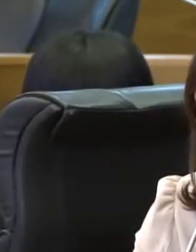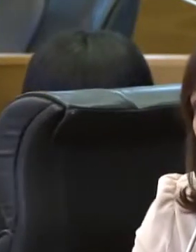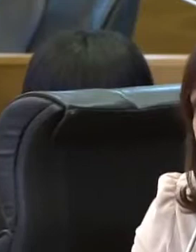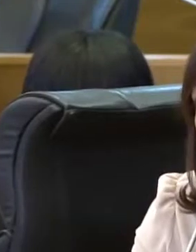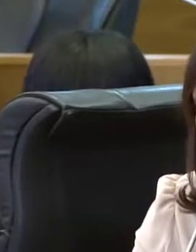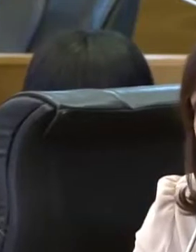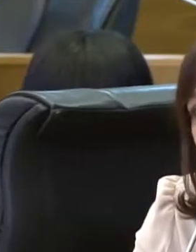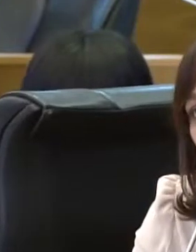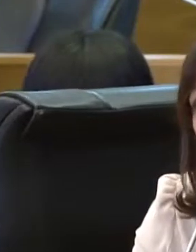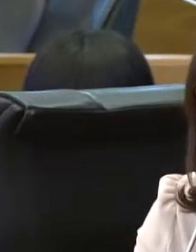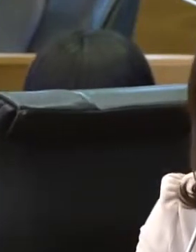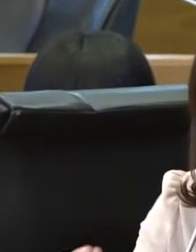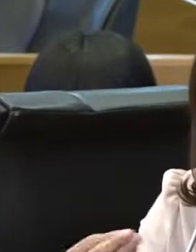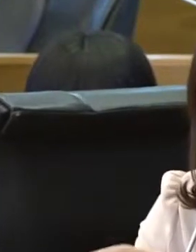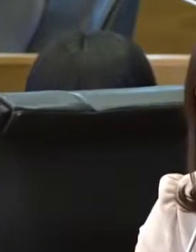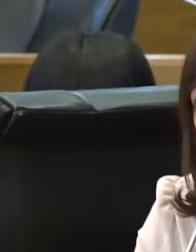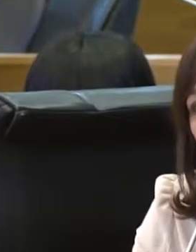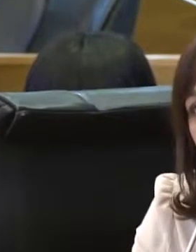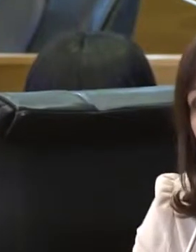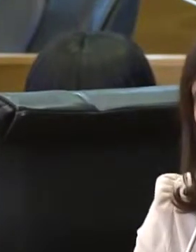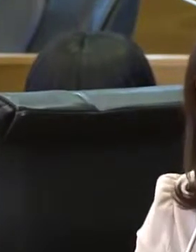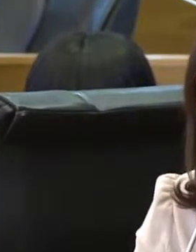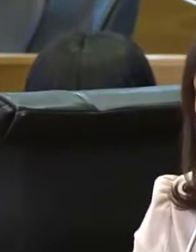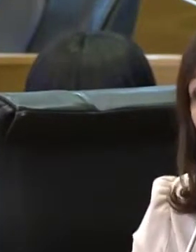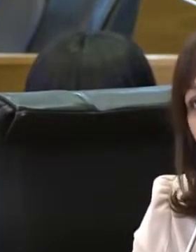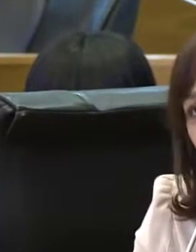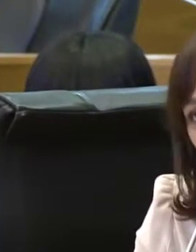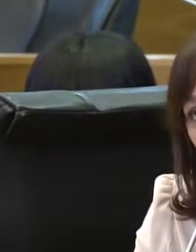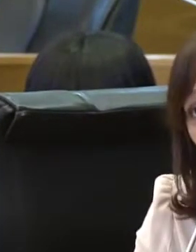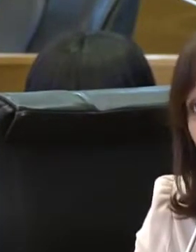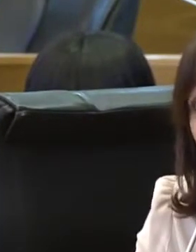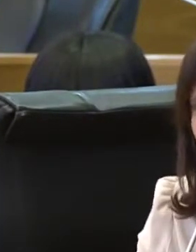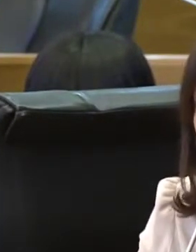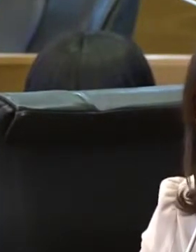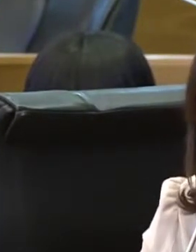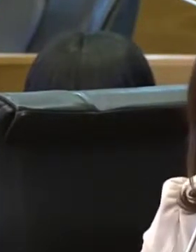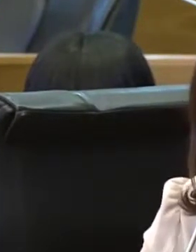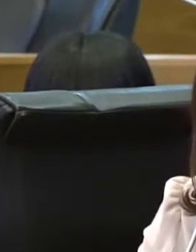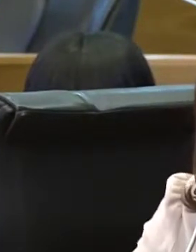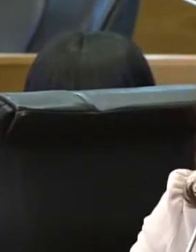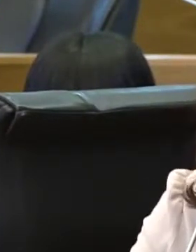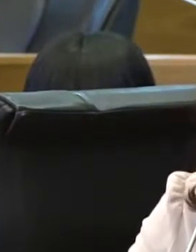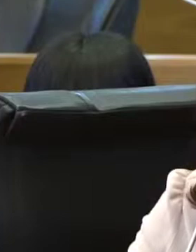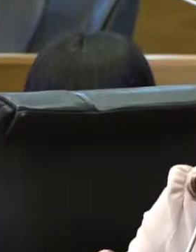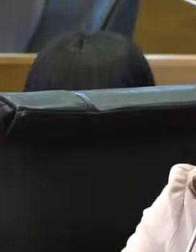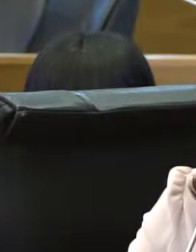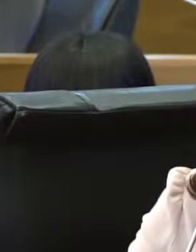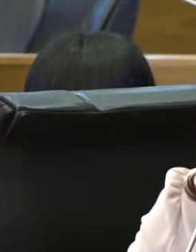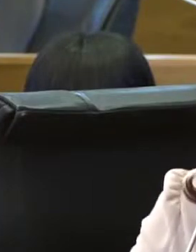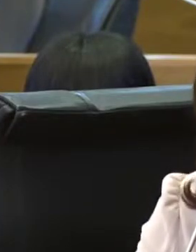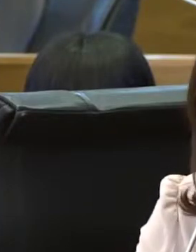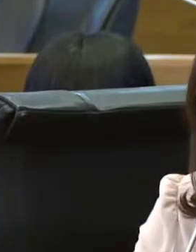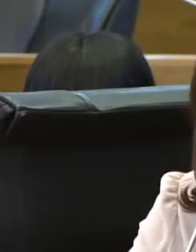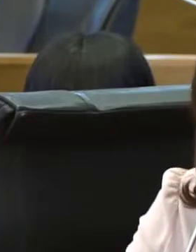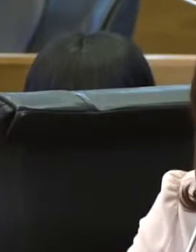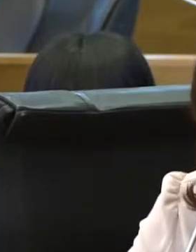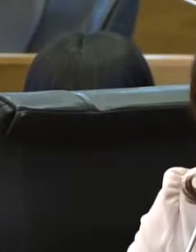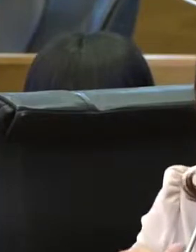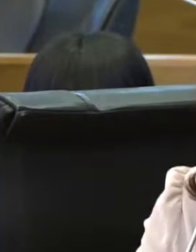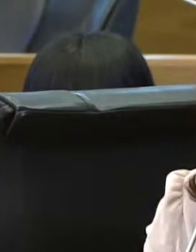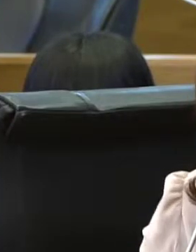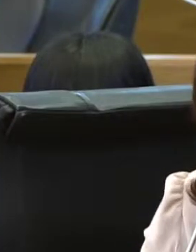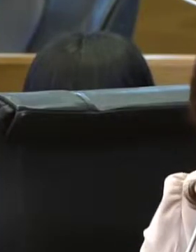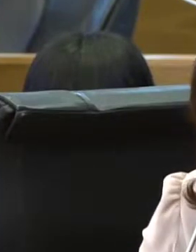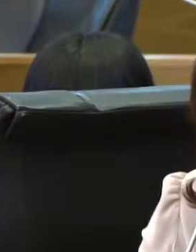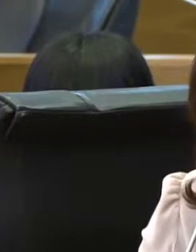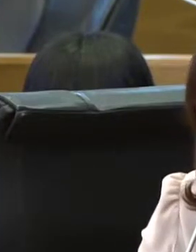dentro da nossa limitação e das nossas prerrogativas enquanto Poder Legislativo e da responsabilidade pública que esta Casa tem, nós